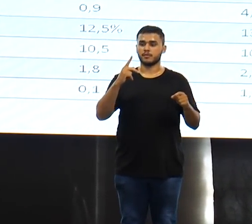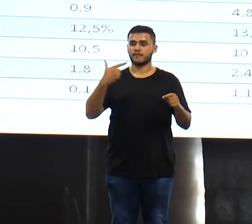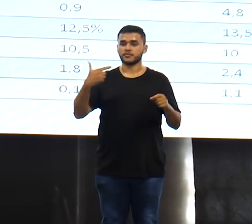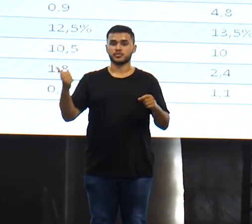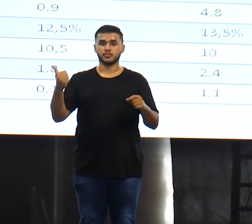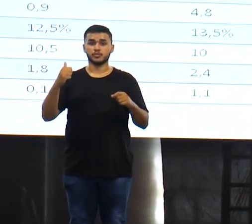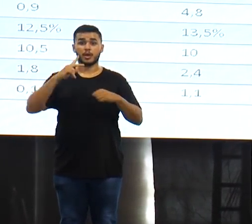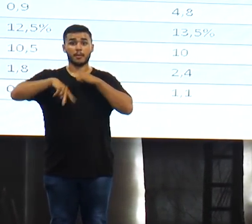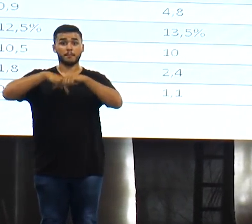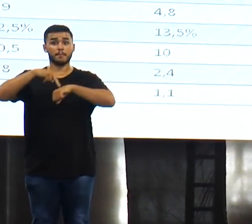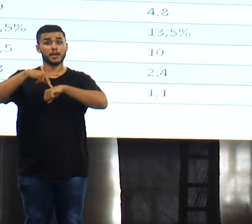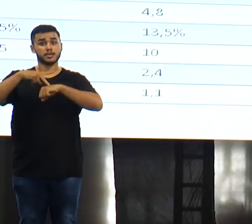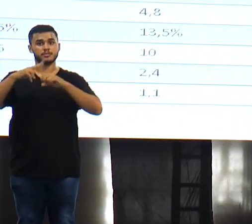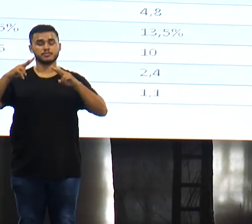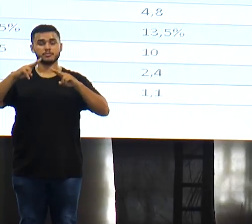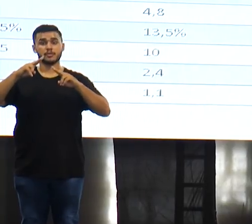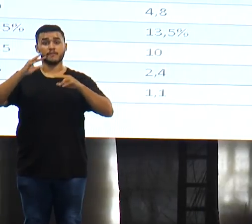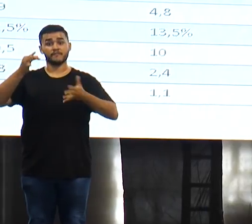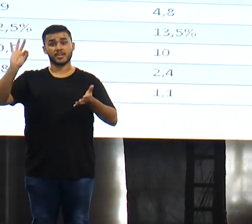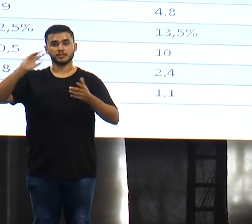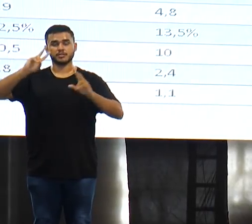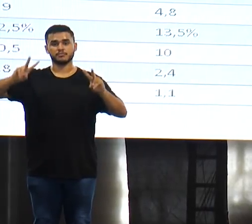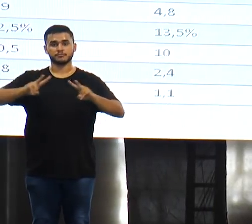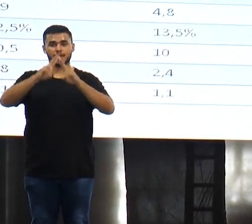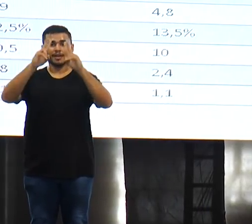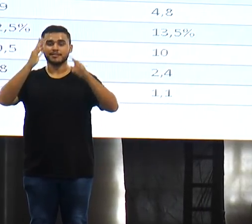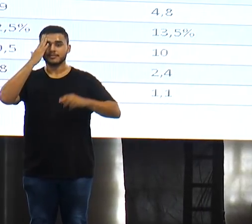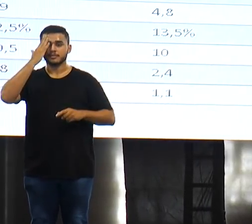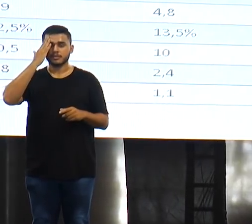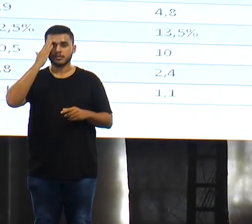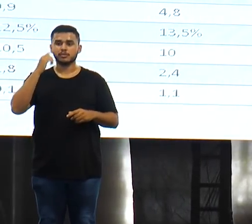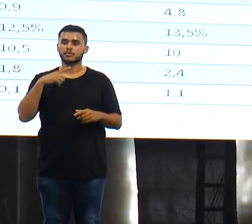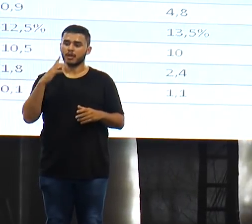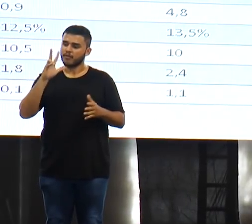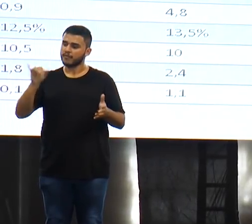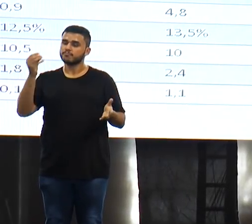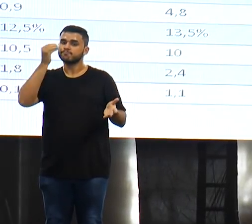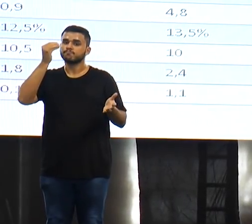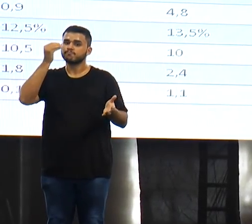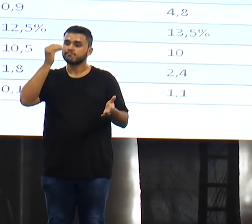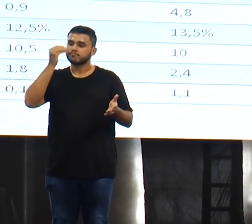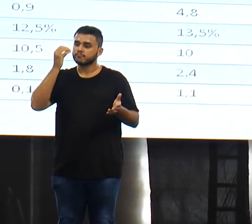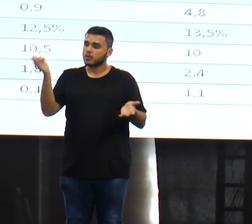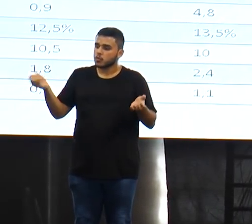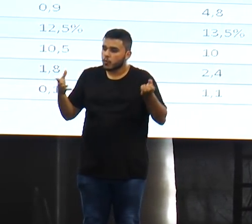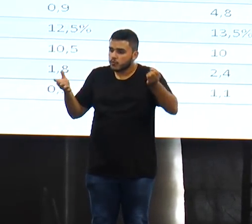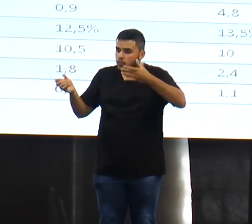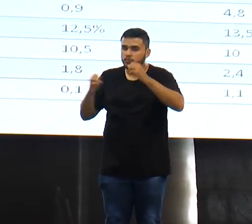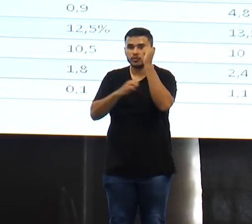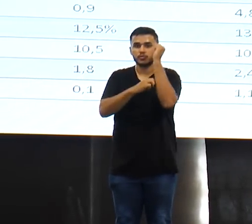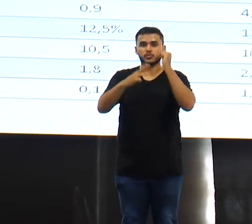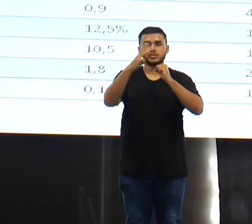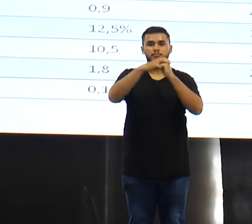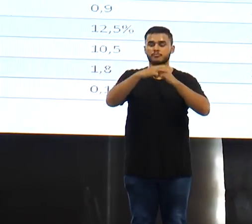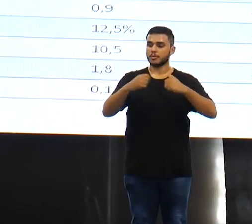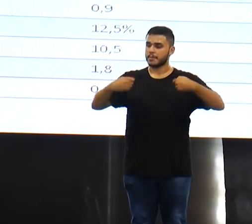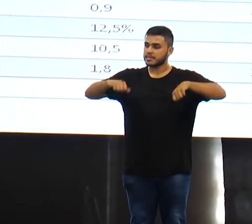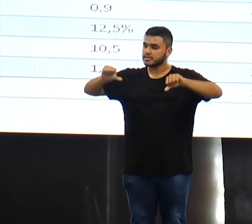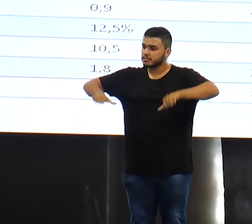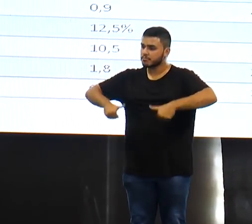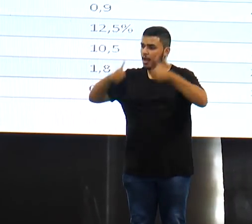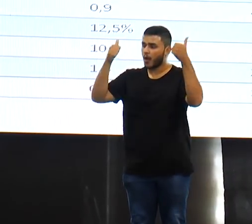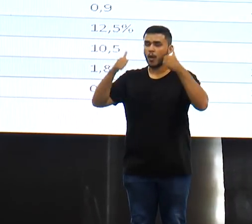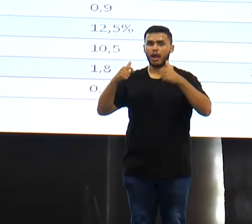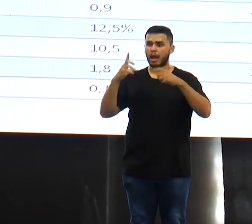em produzir 45% mais energias renováveis. Fala,